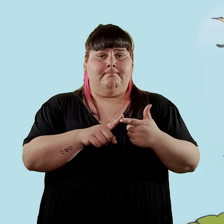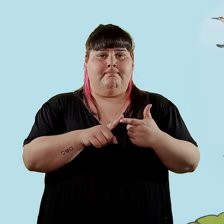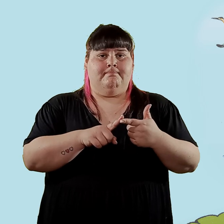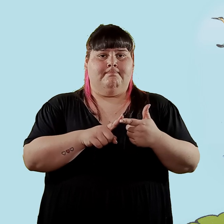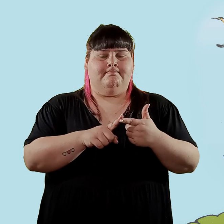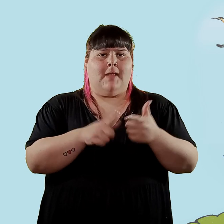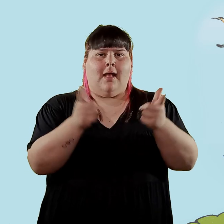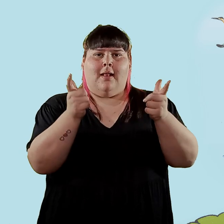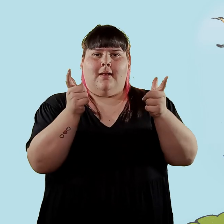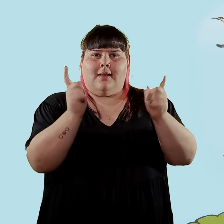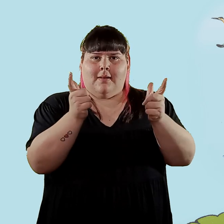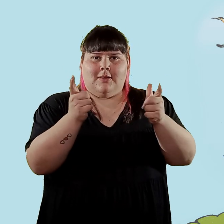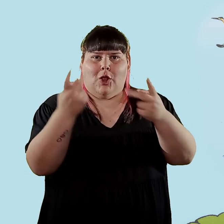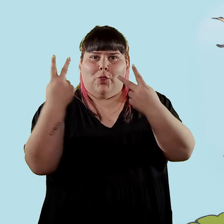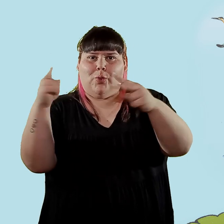recreación y turismo.